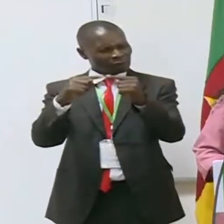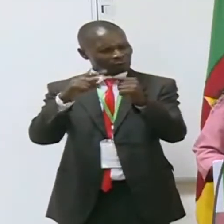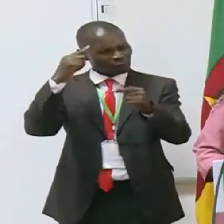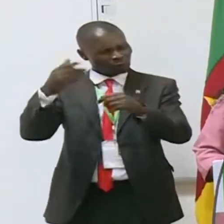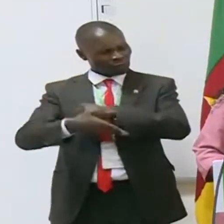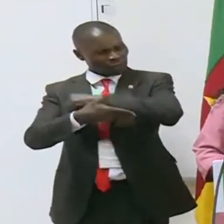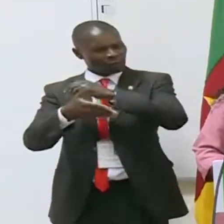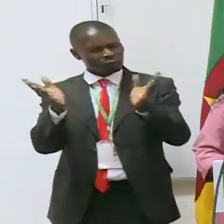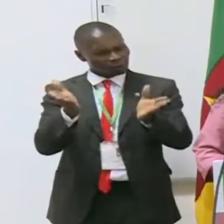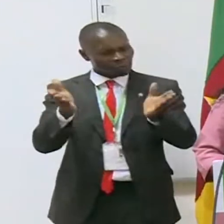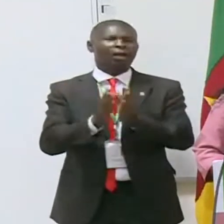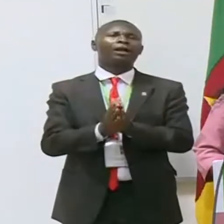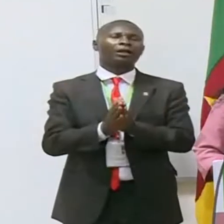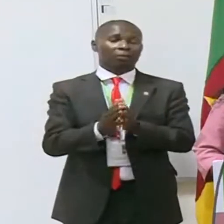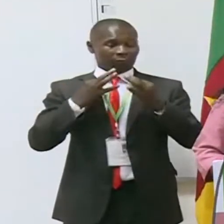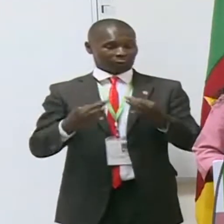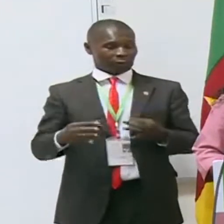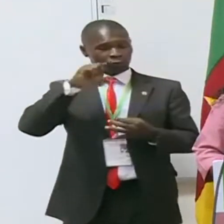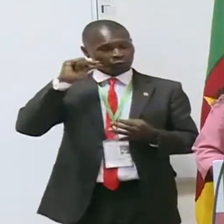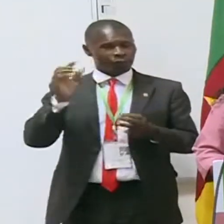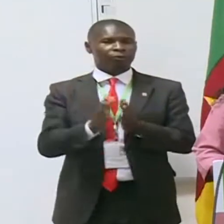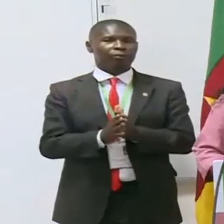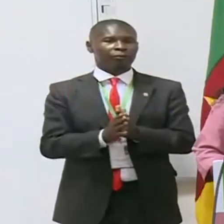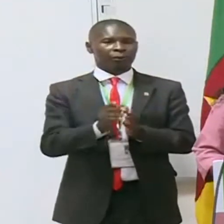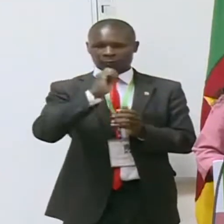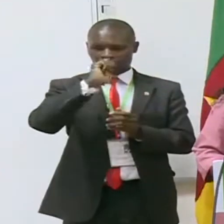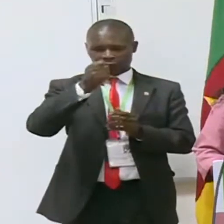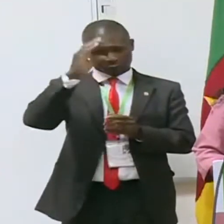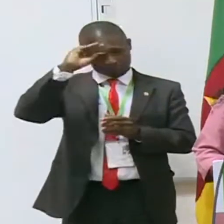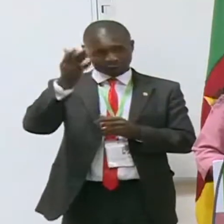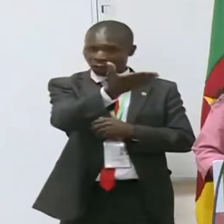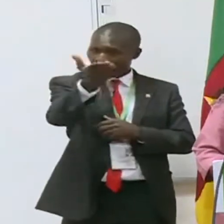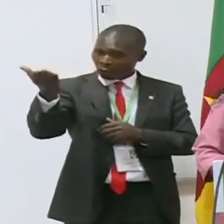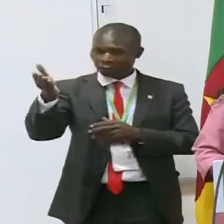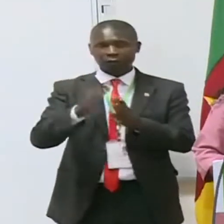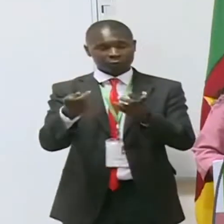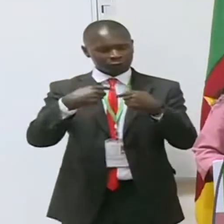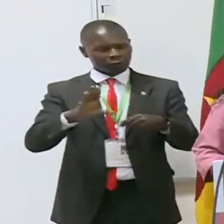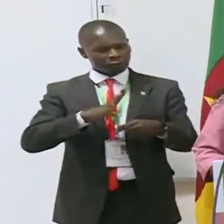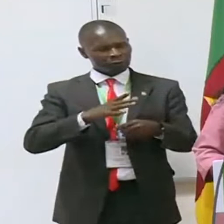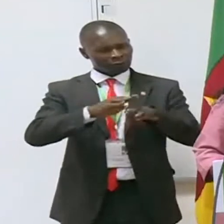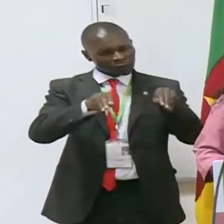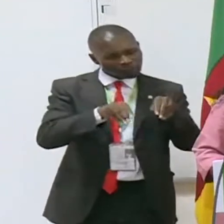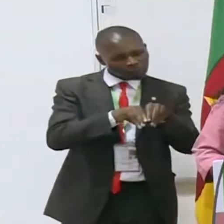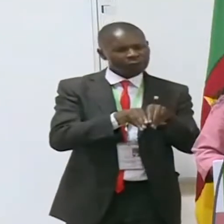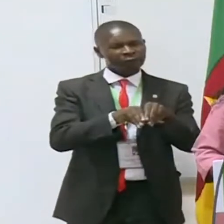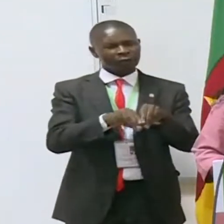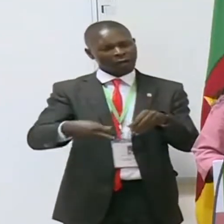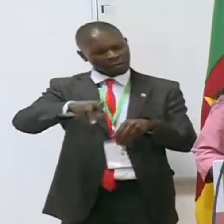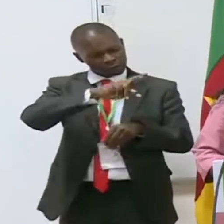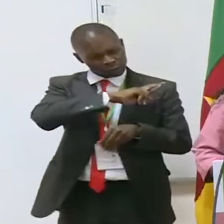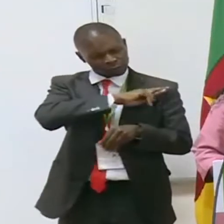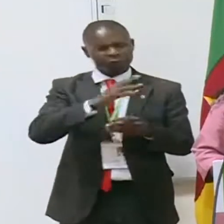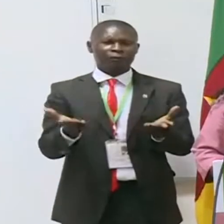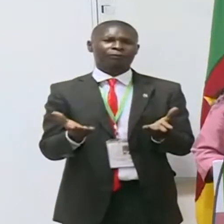2218 appels au cours des dernières 24 heures, y compris les alertes. Nous encourageons les